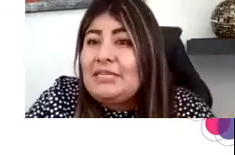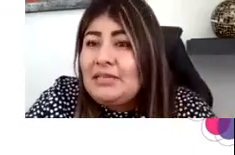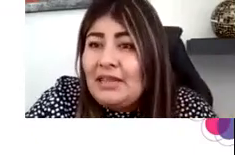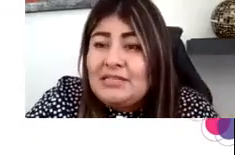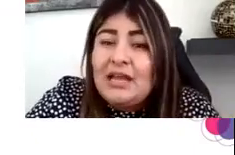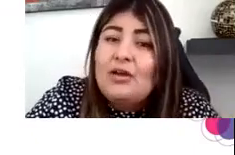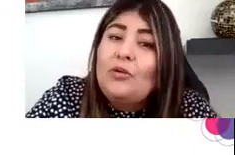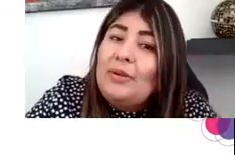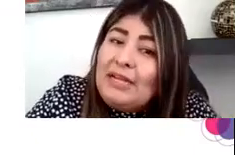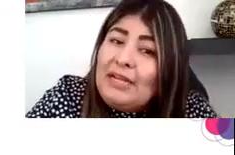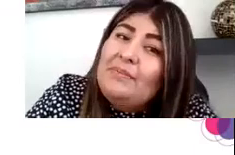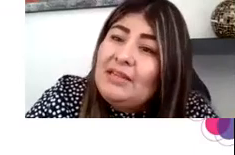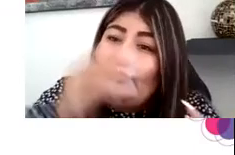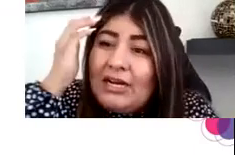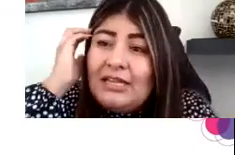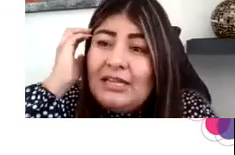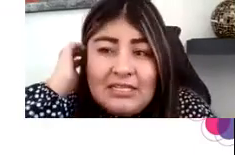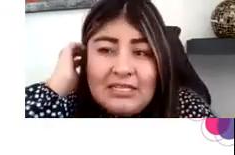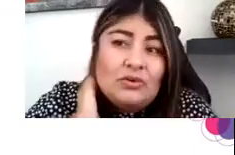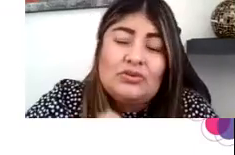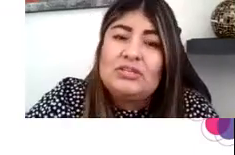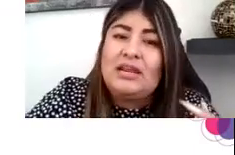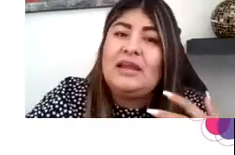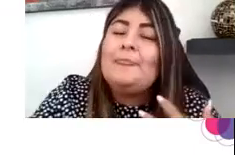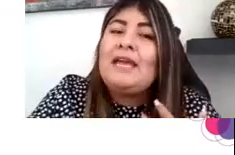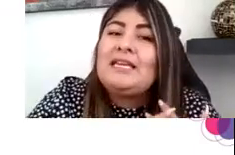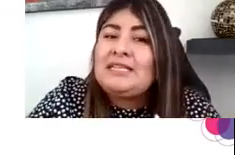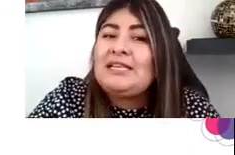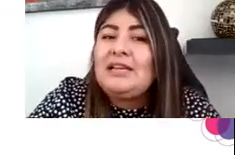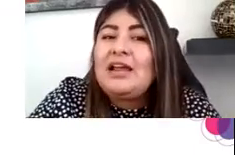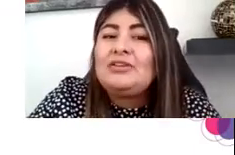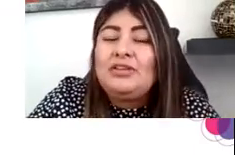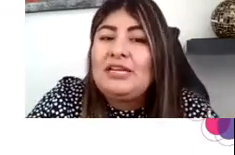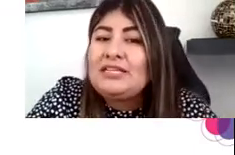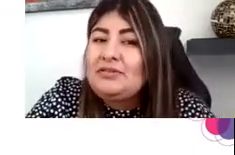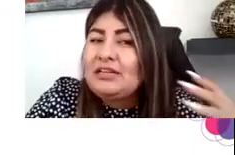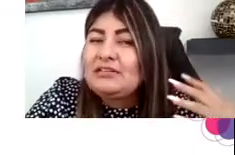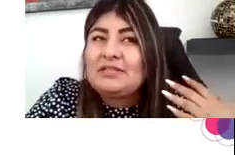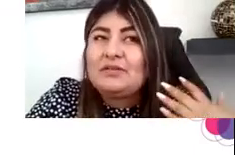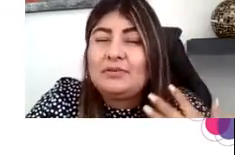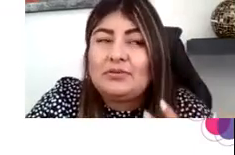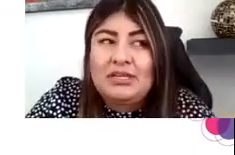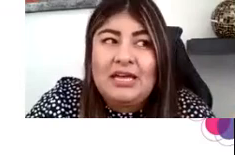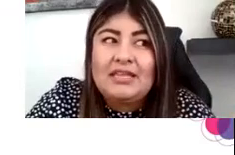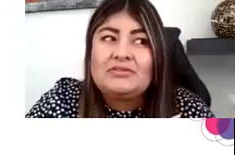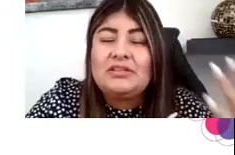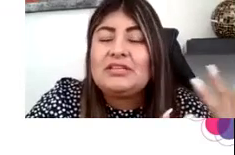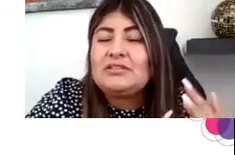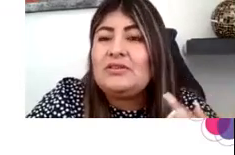discapacidad está completamente fuera del círculo social. Es decir, no tiene acceso a las mismas oportunidades, no tiene acceso